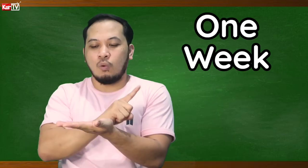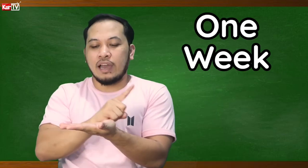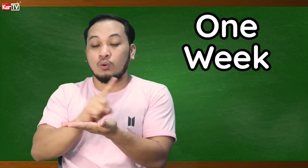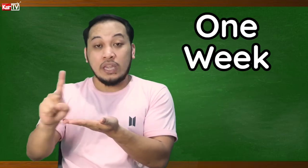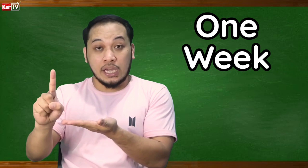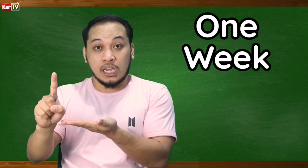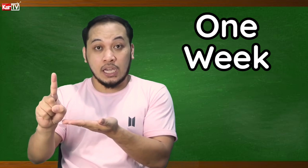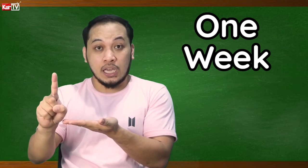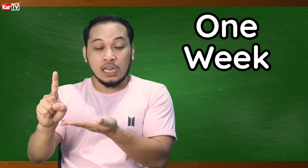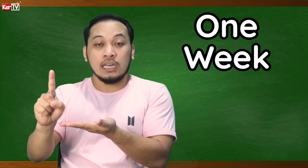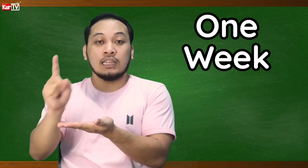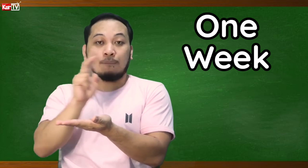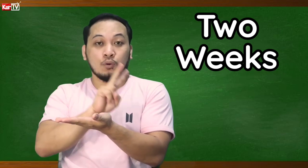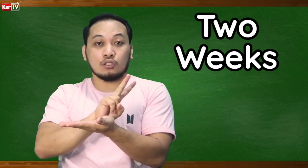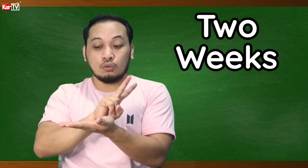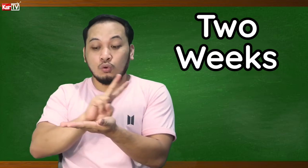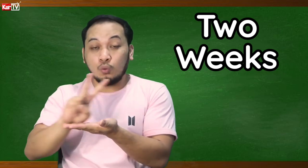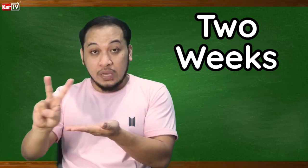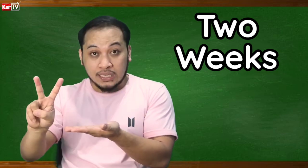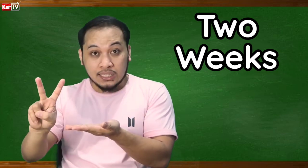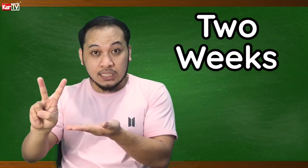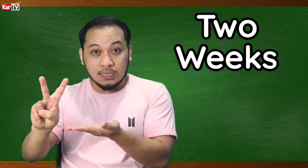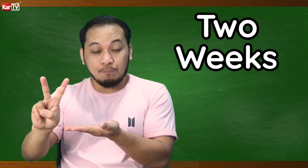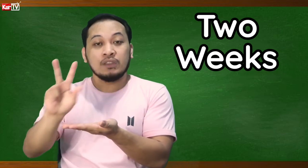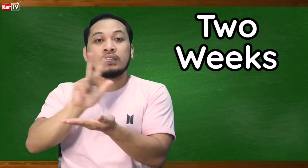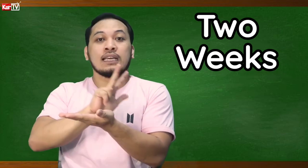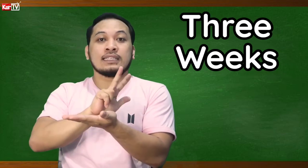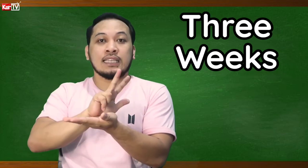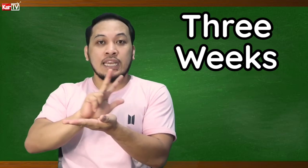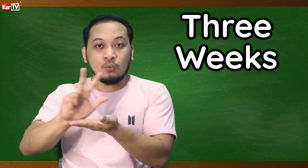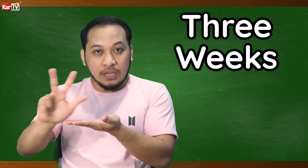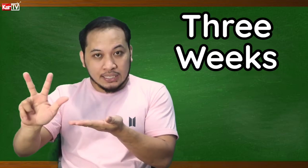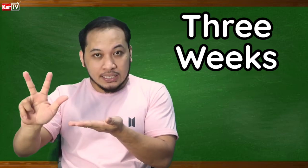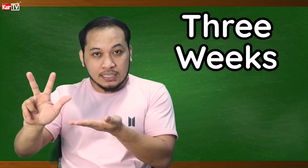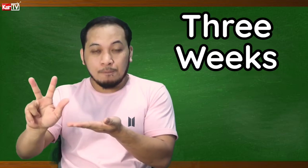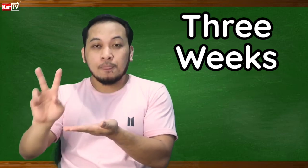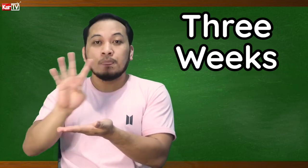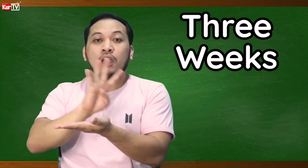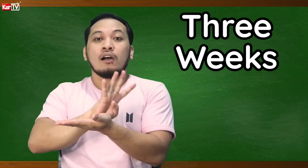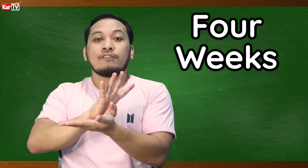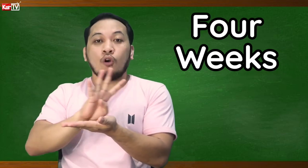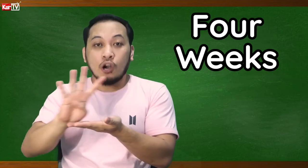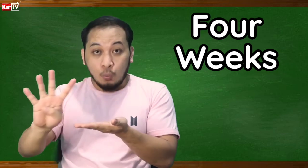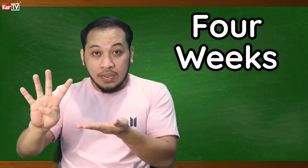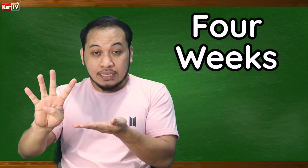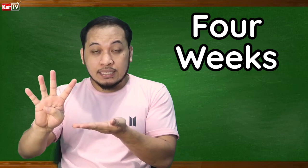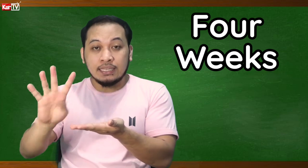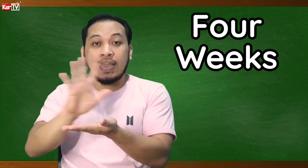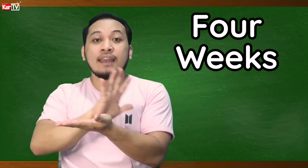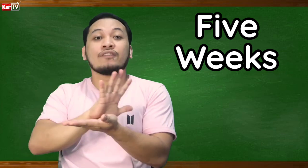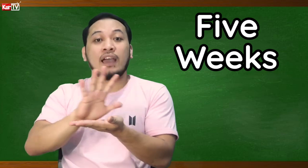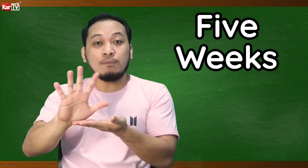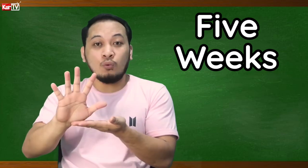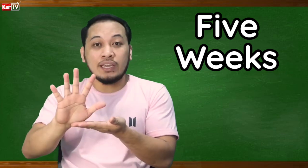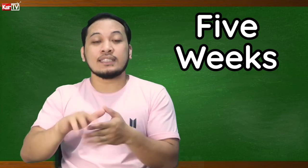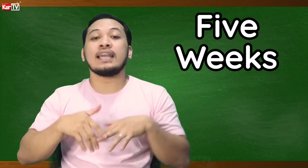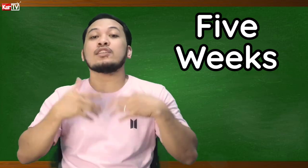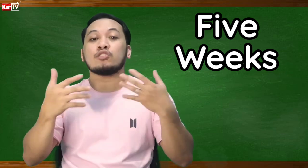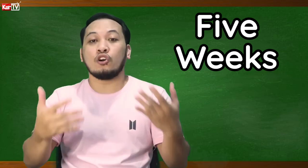1 week, tapos 2 weeks, tapos 3 weeks, 4 weeks, then 5 weeks, then so on